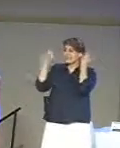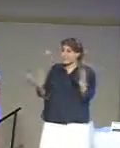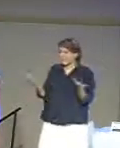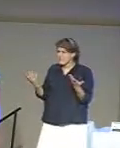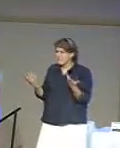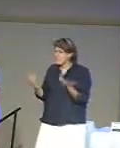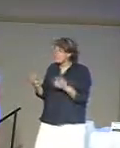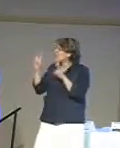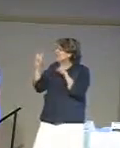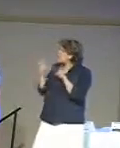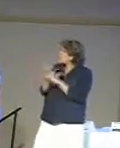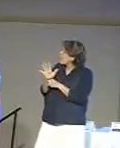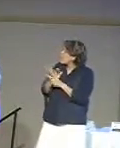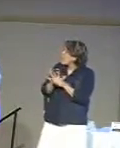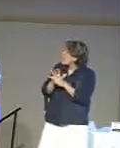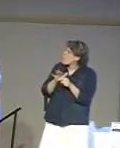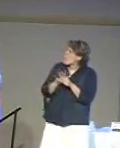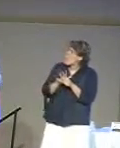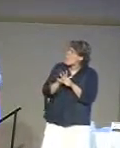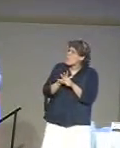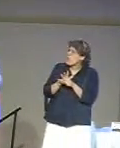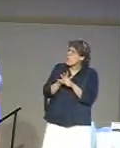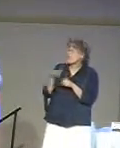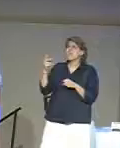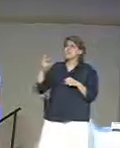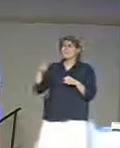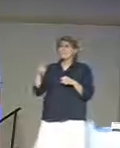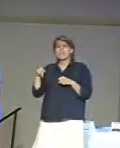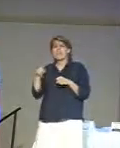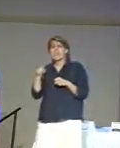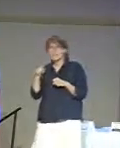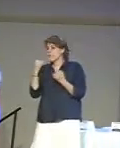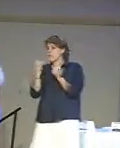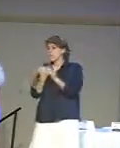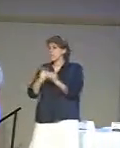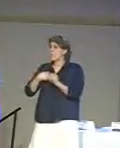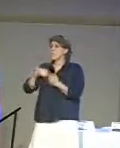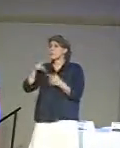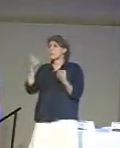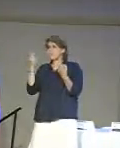Como el gallito con la carne. ¿Y qué?